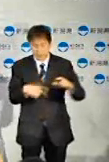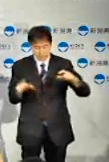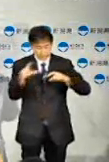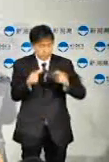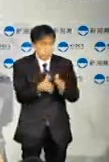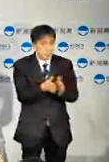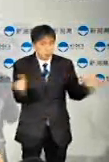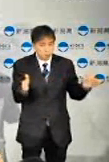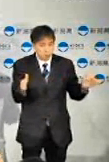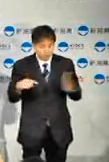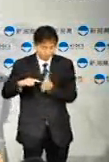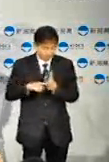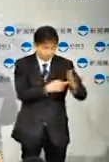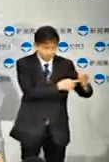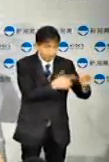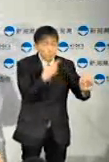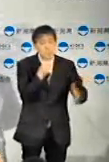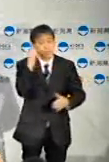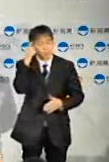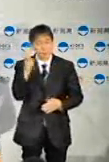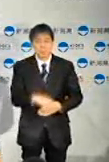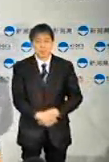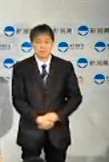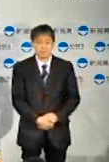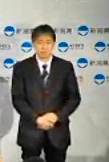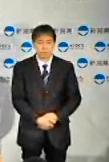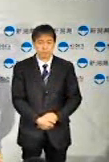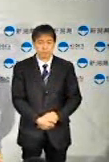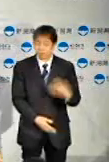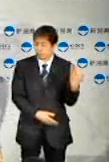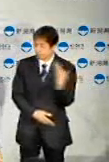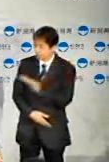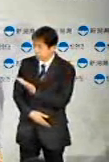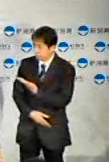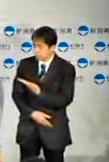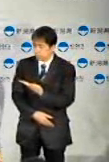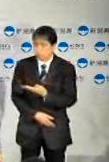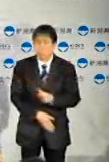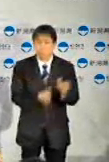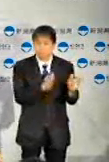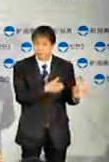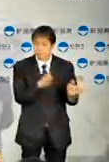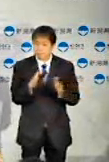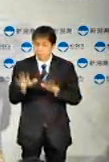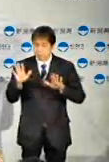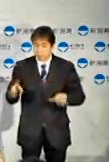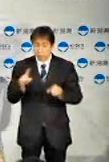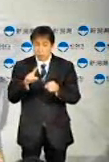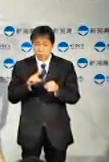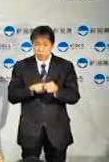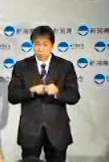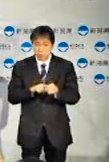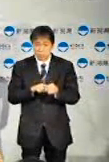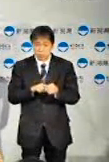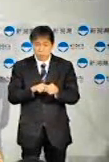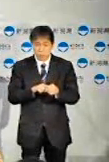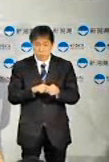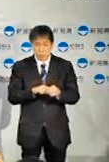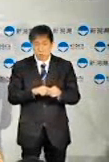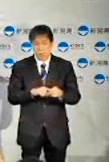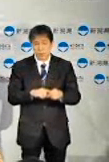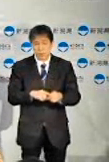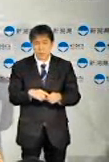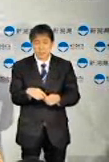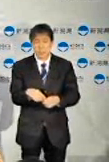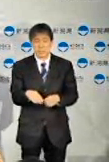げる努力はしていきたいと思います。 話題が変わるんですけれども、今年最後の定例会見ということで